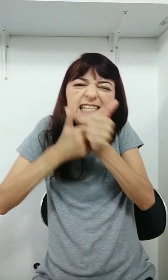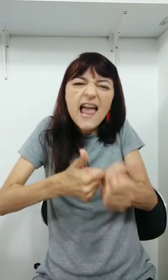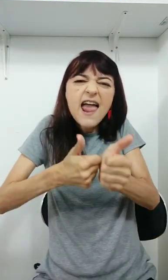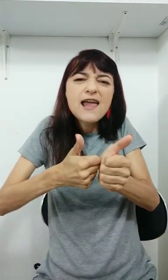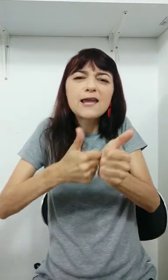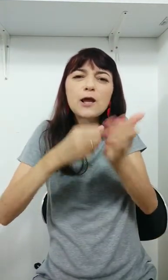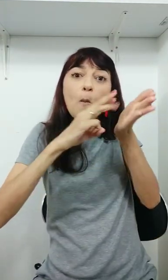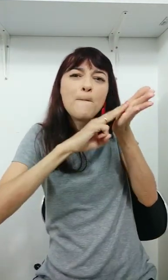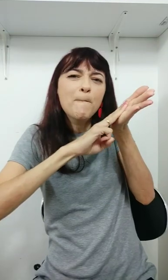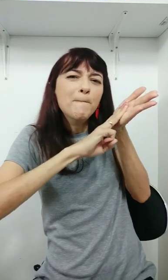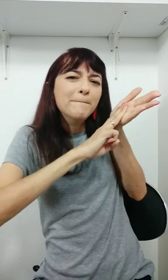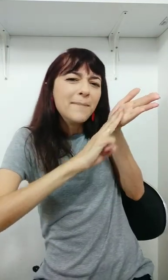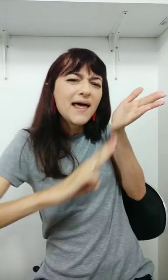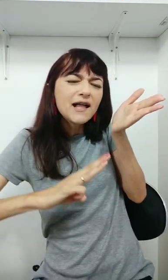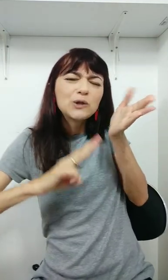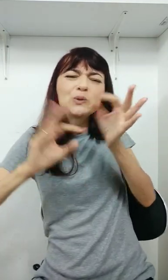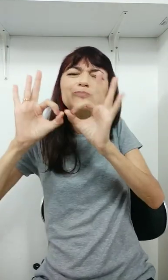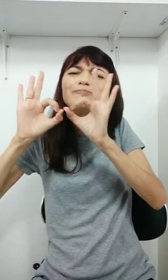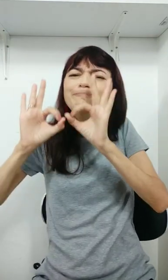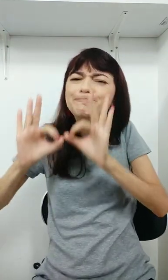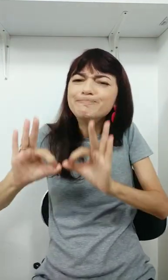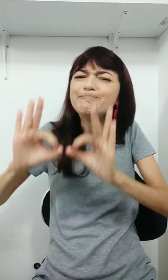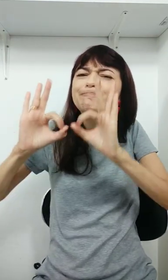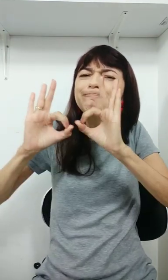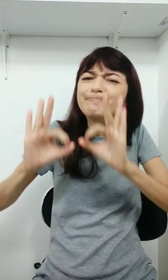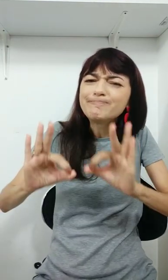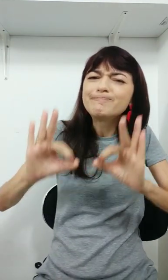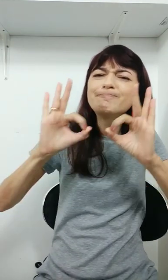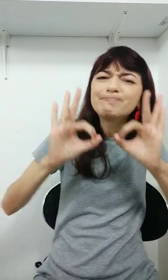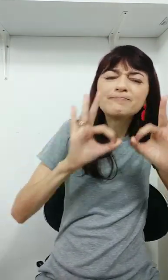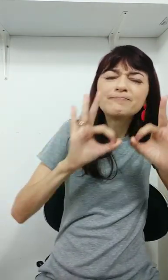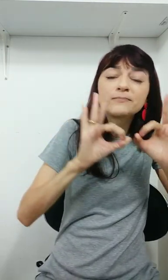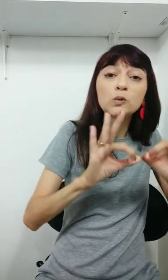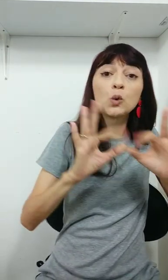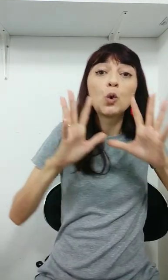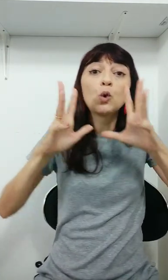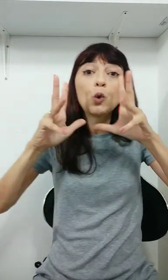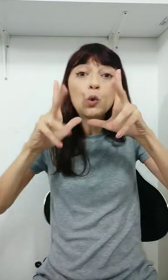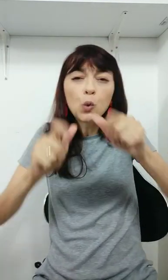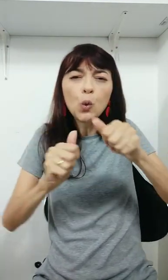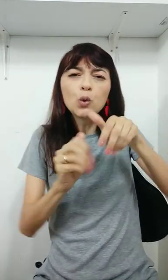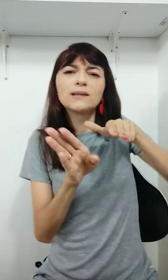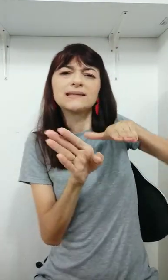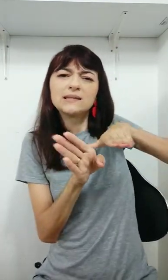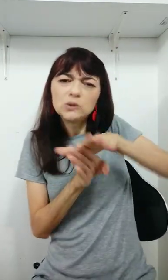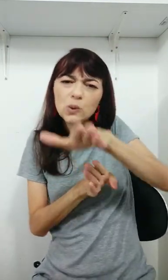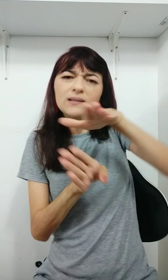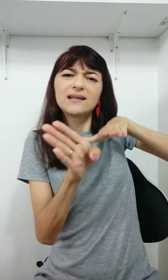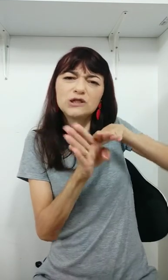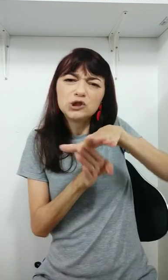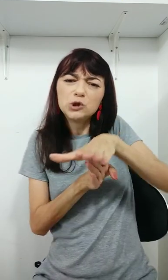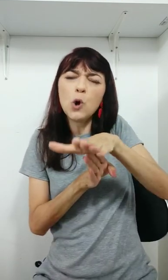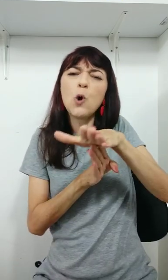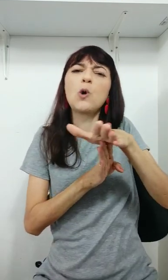dia a dia, ela seguia as aulas, seguia um método, assistia uma aula por dia. Aí chegou, né, por exemplo, né, todos os meus conselhos